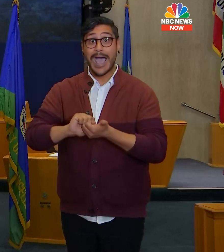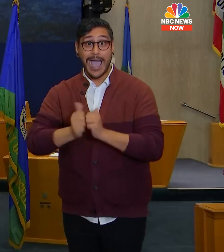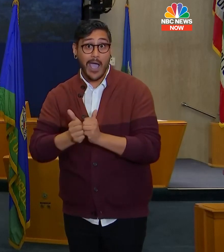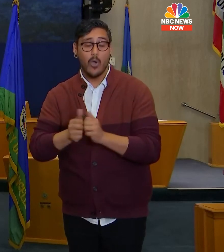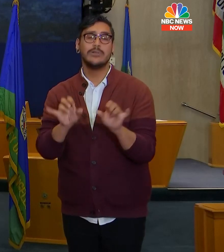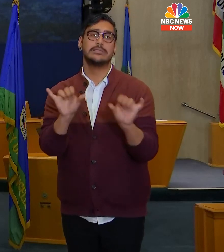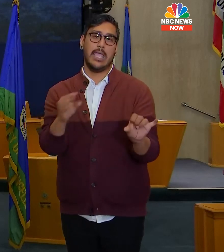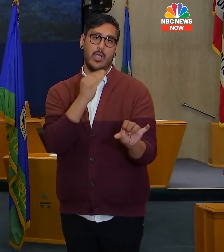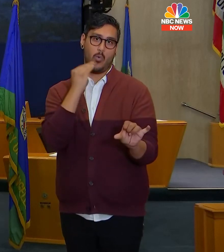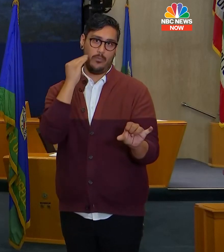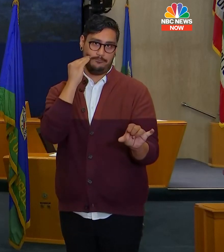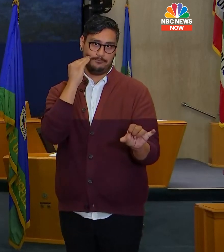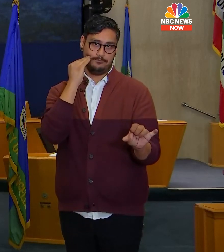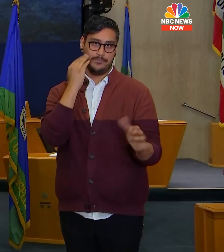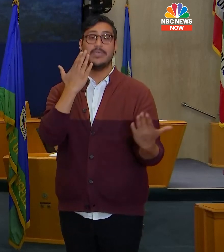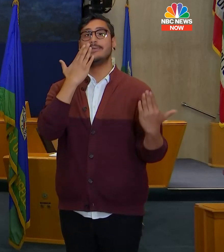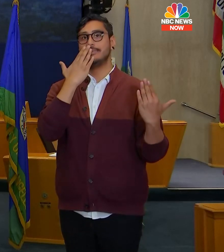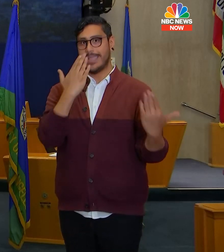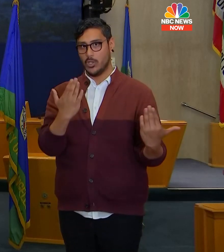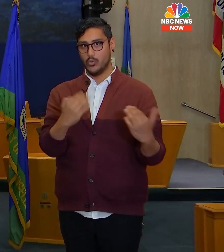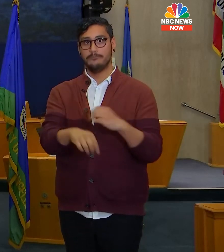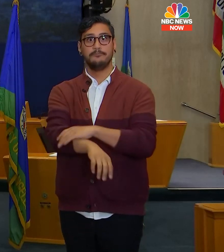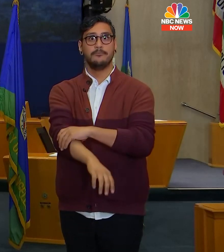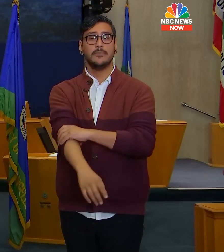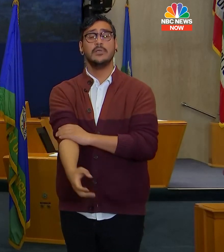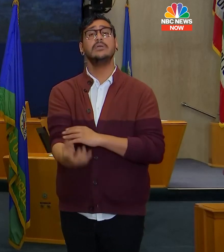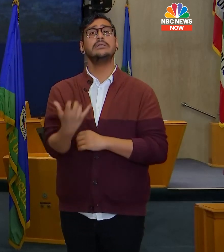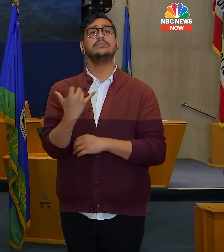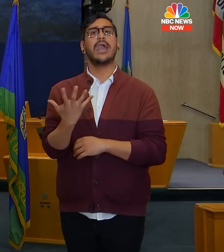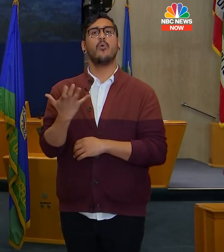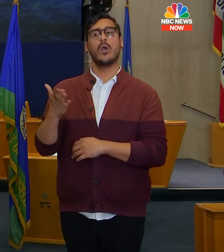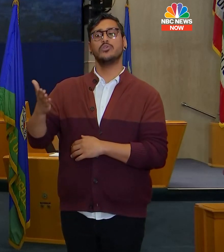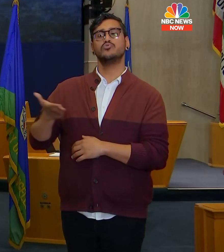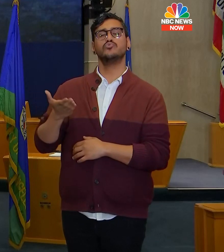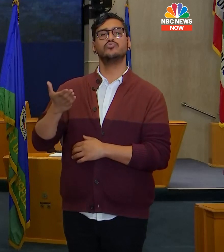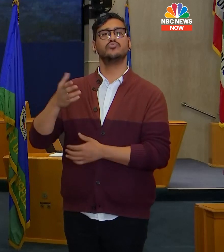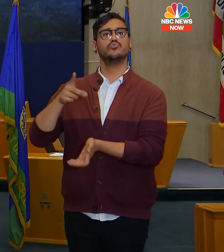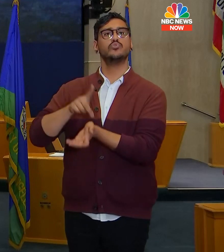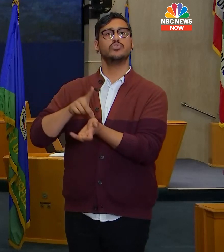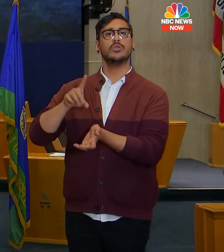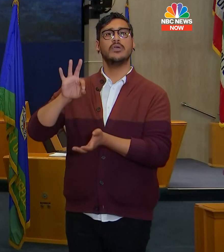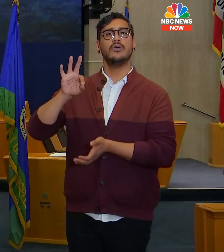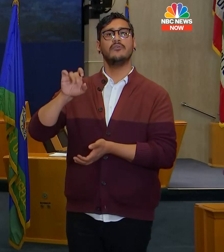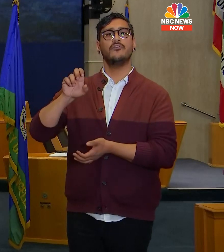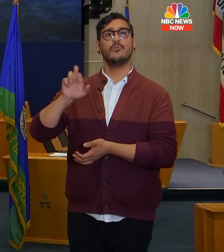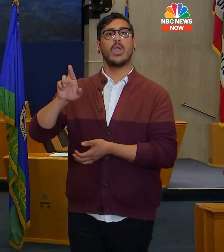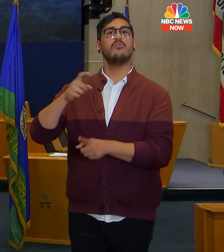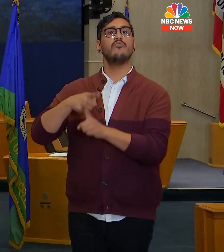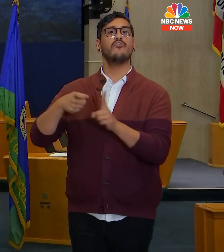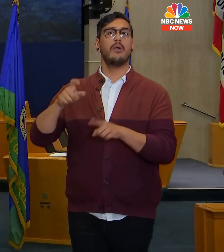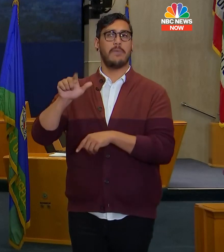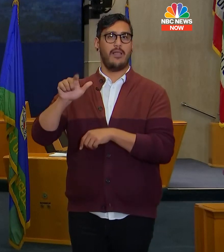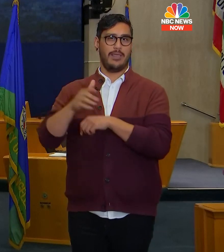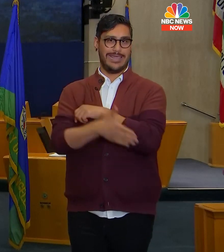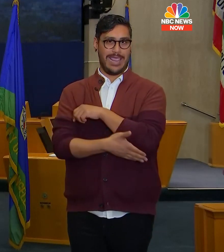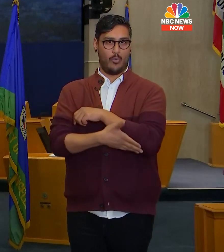Muchísimas gracias. Quisiera ahora introducir a la doctora Ferrer con el Condado de Los